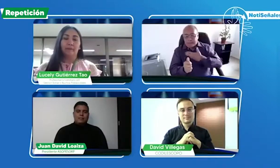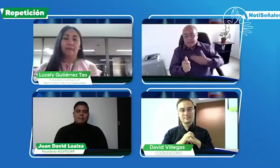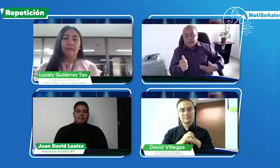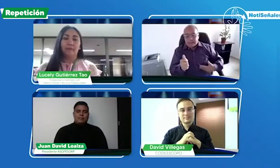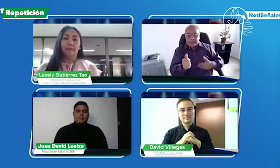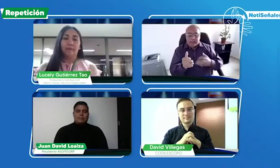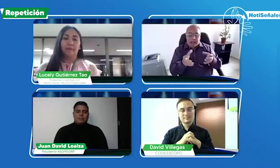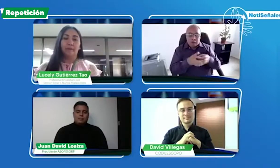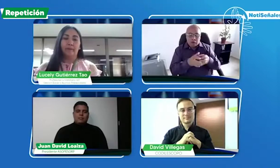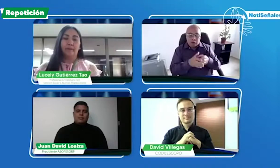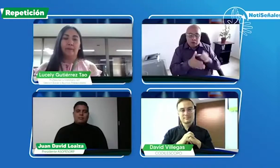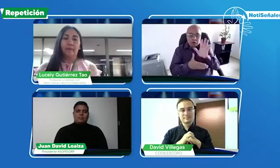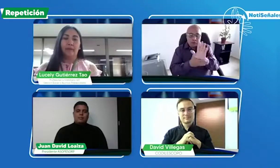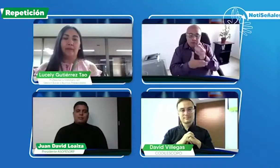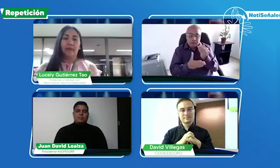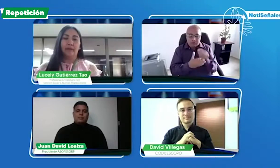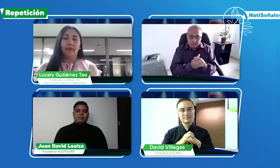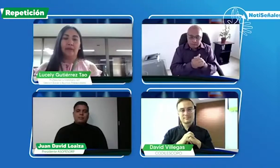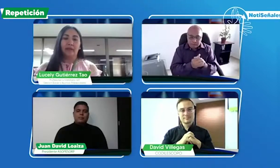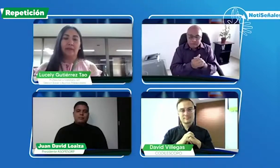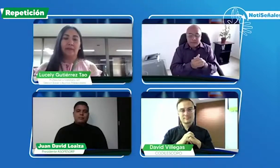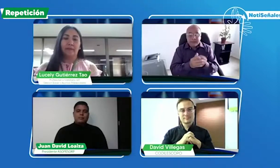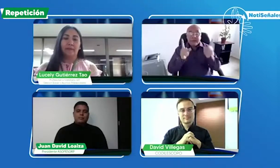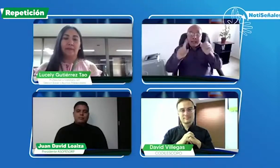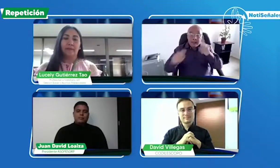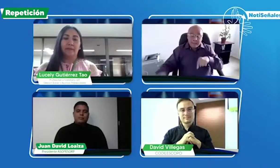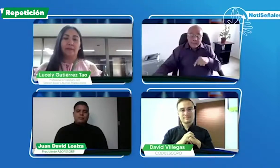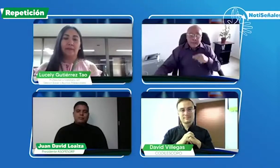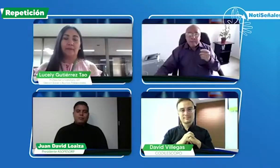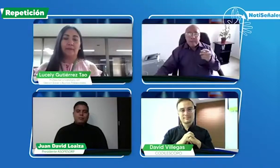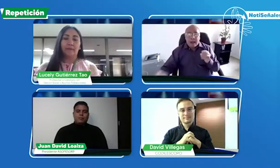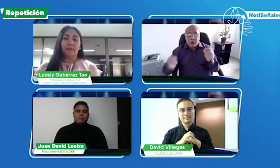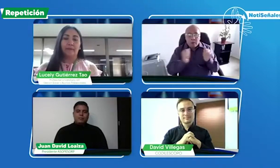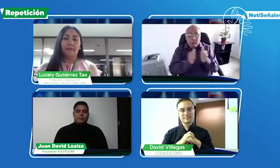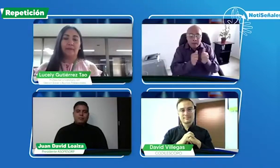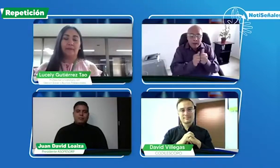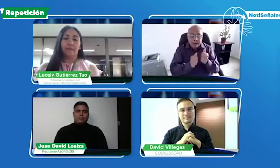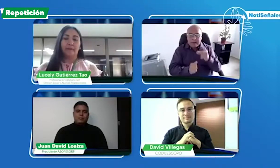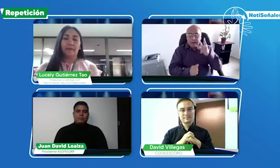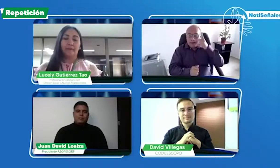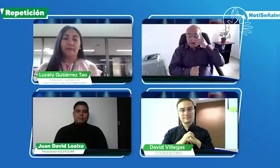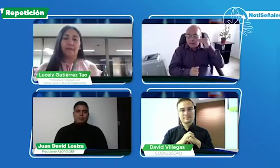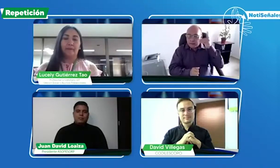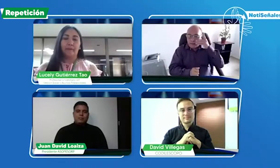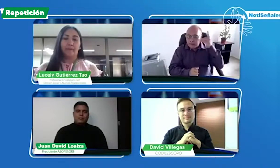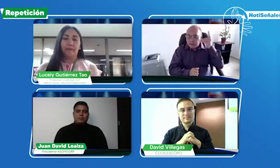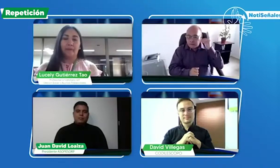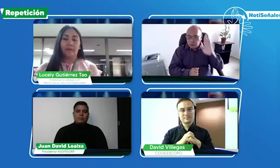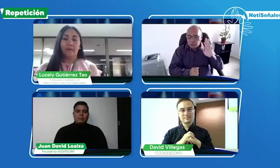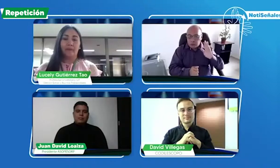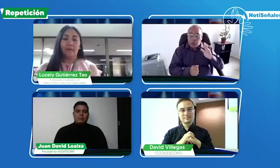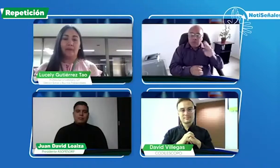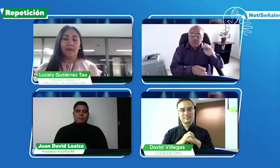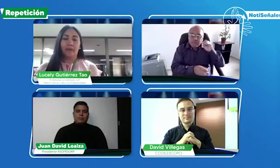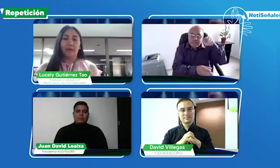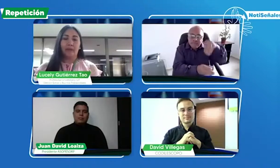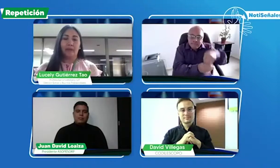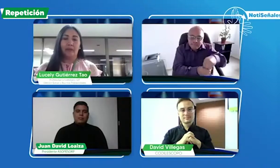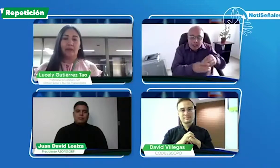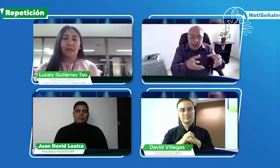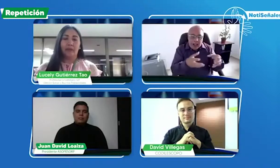ella pues también está con nosotros el presidente de ASOPESOR, que es Juan David Loaiza, que está